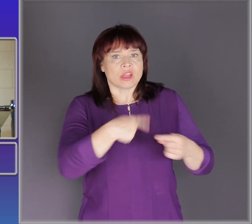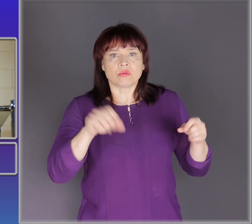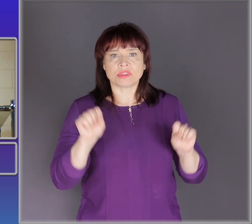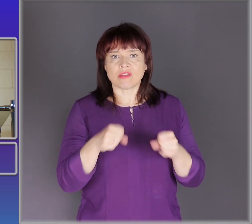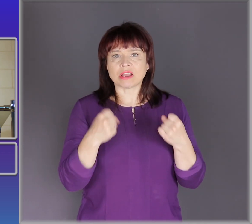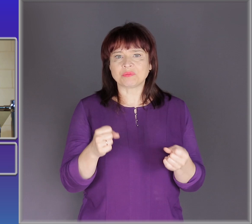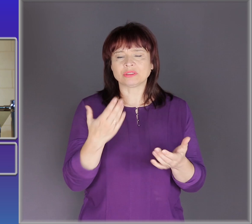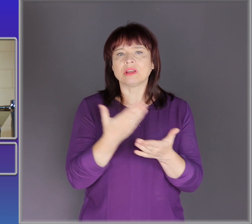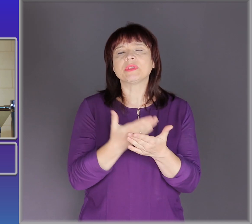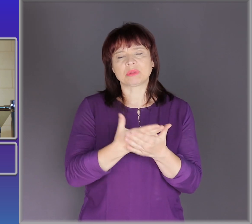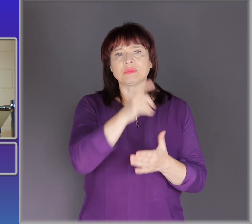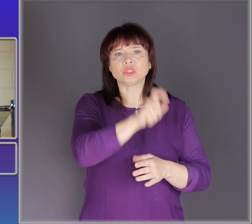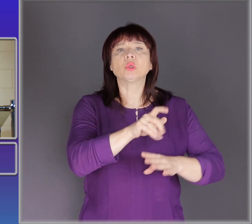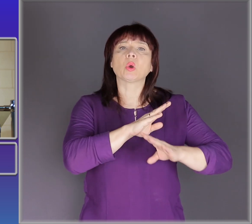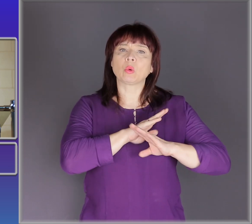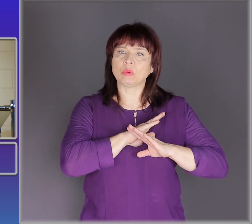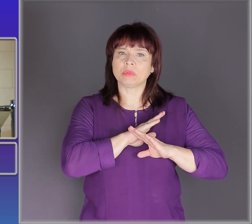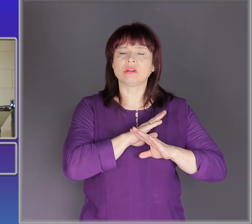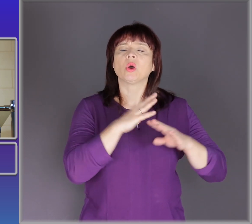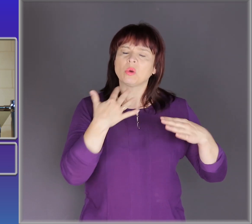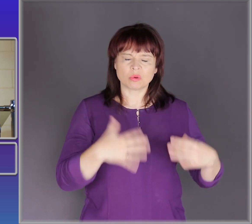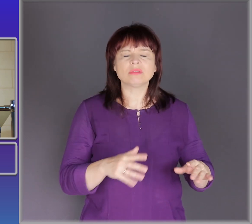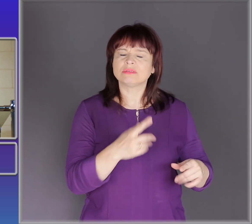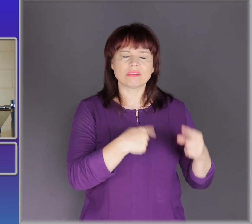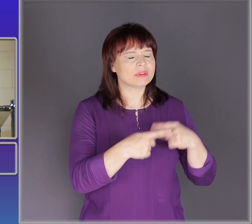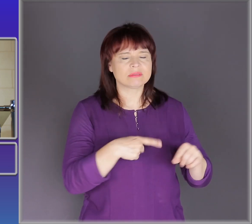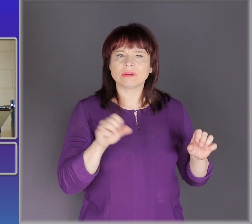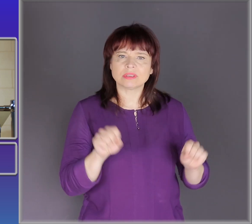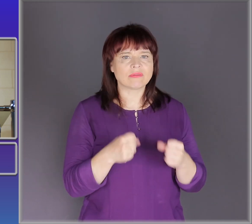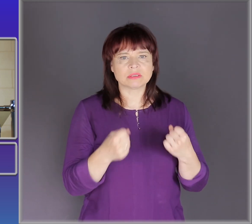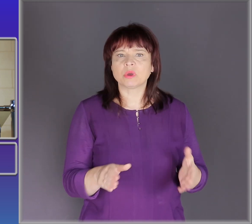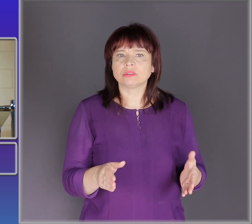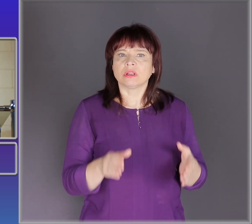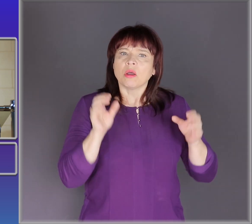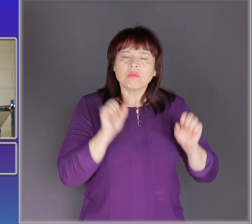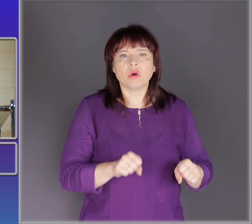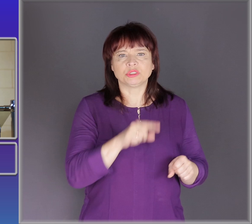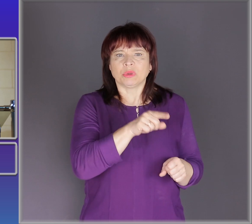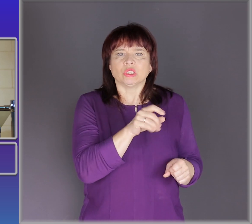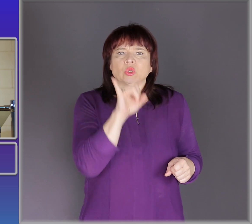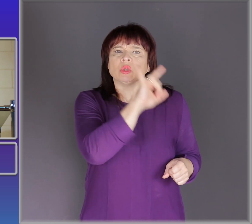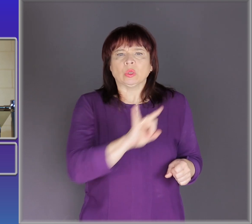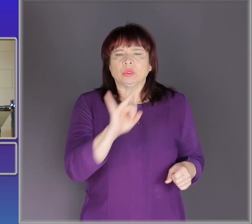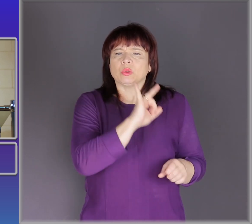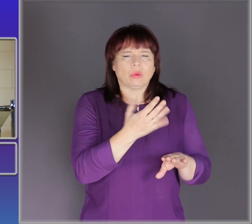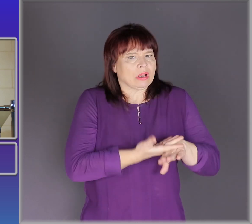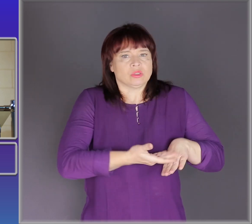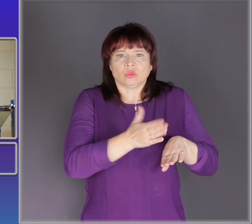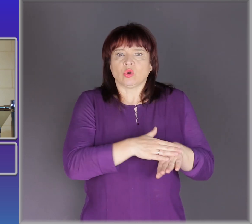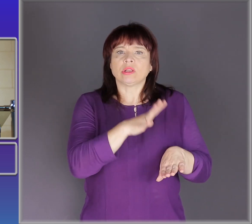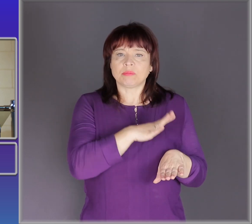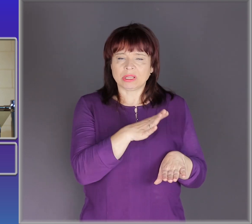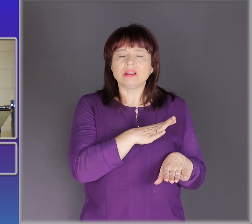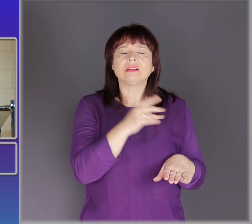особенно связано с завершением жизни человека на земле с изменениями истории но в то же самое время